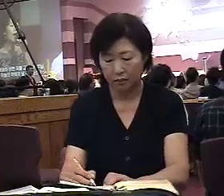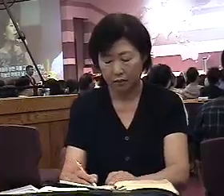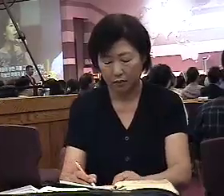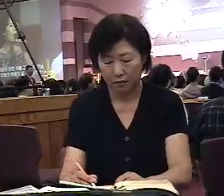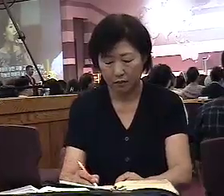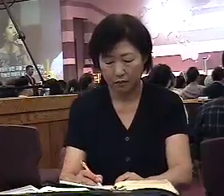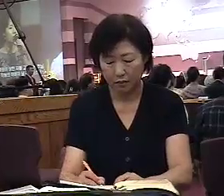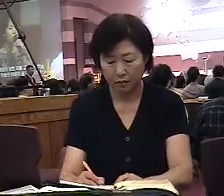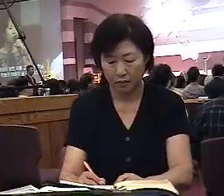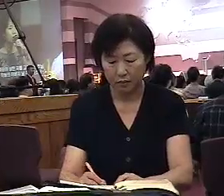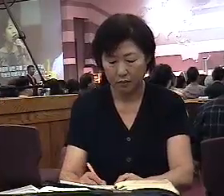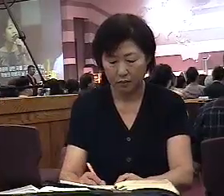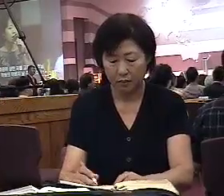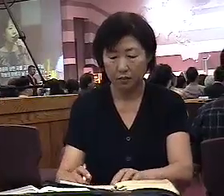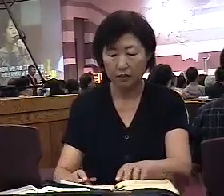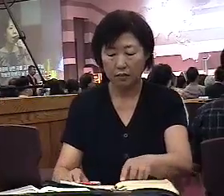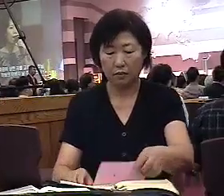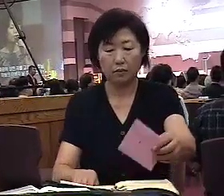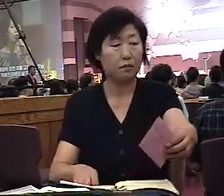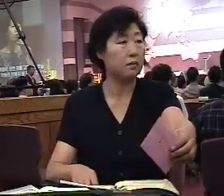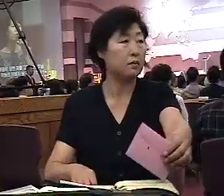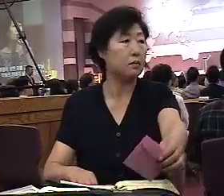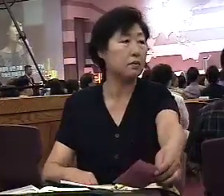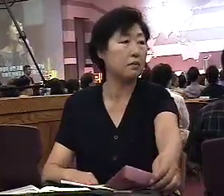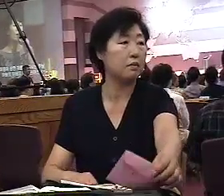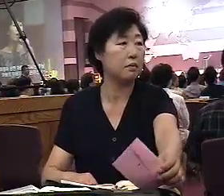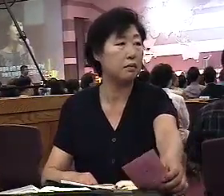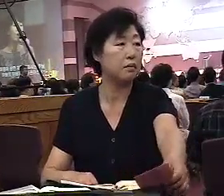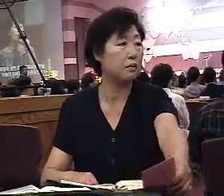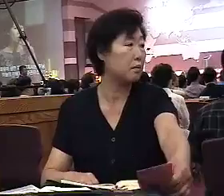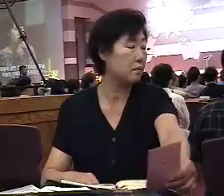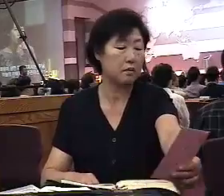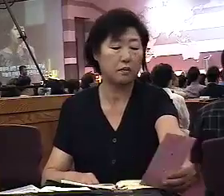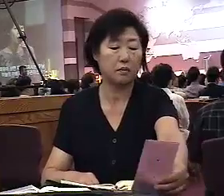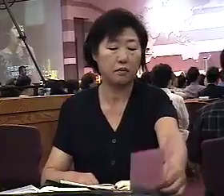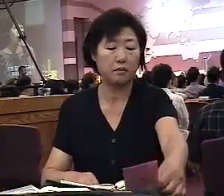하늘의 아버지 날